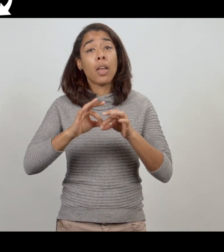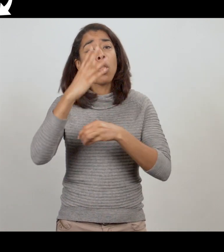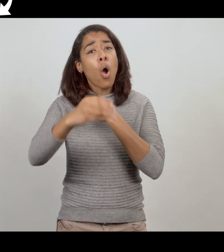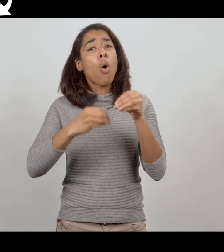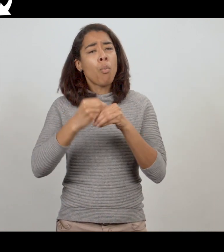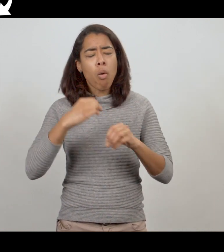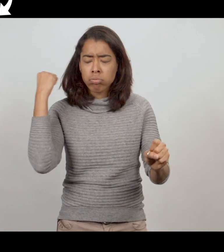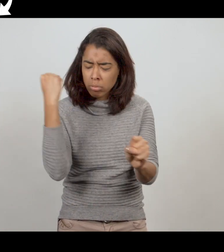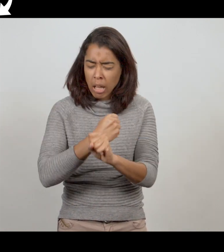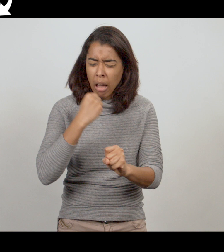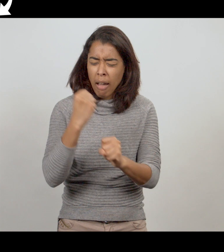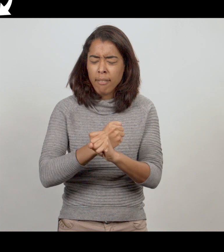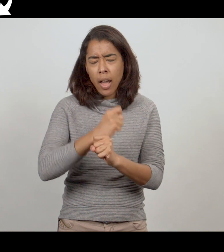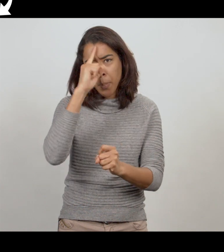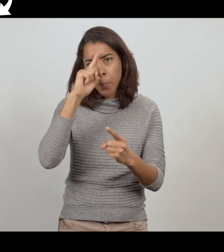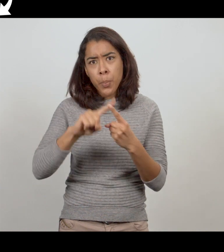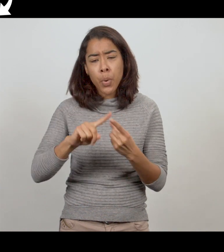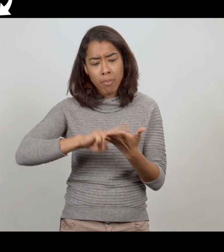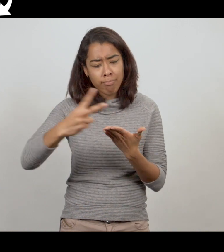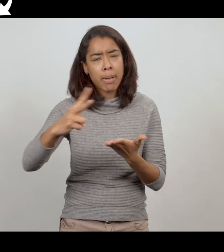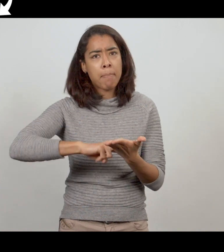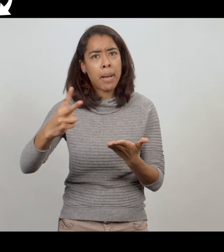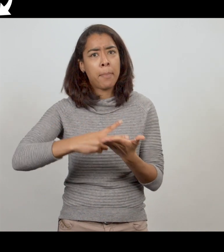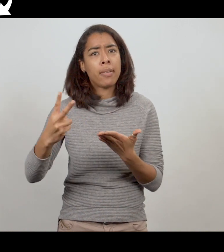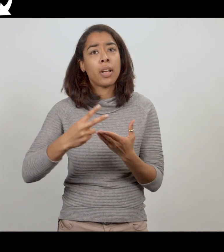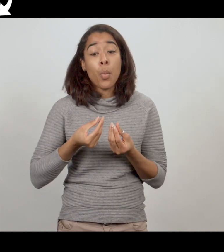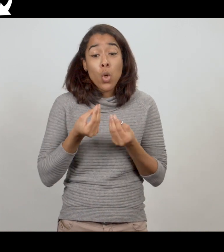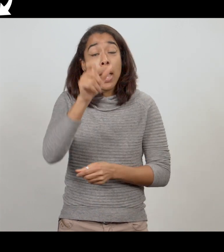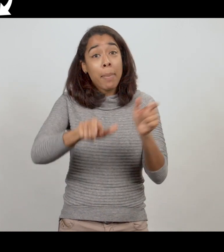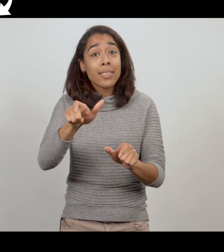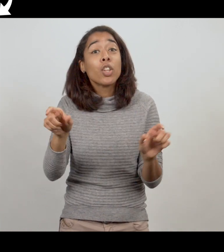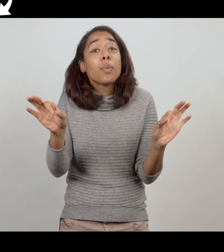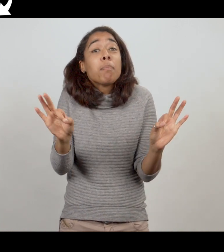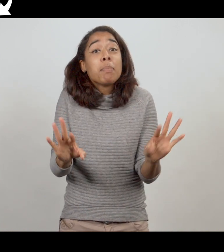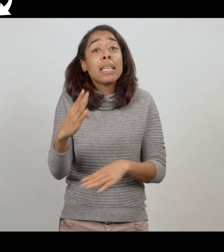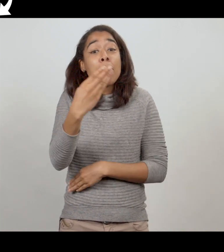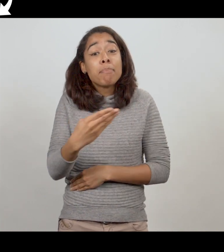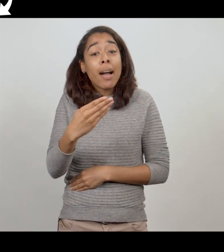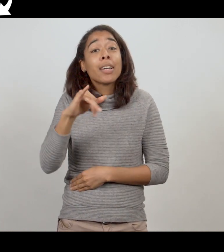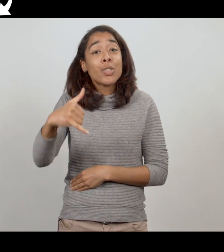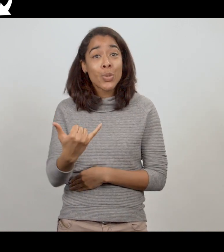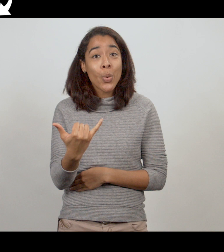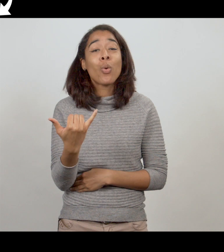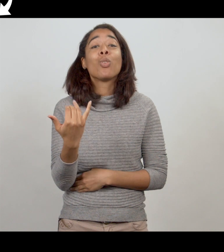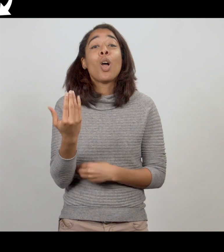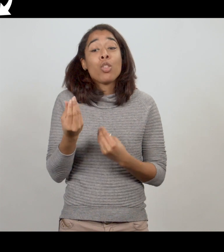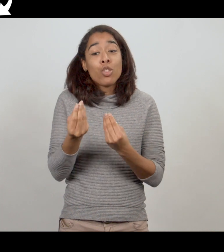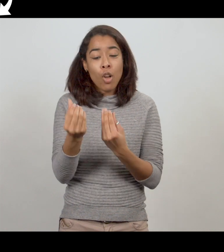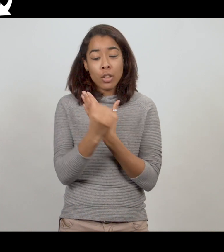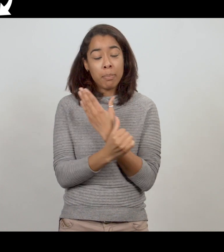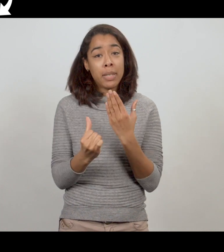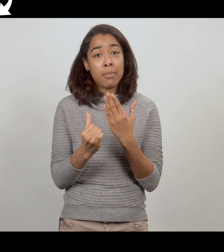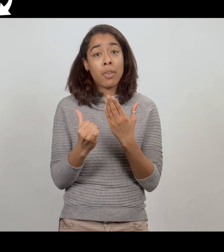le monde travaillent afin que des gens comme Mary John puissent acheter une Bible dans leur